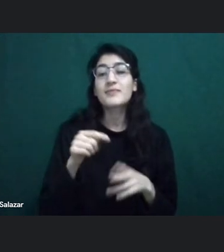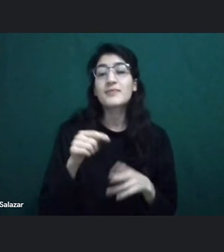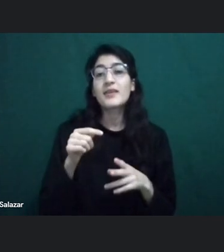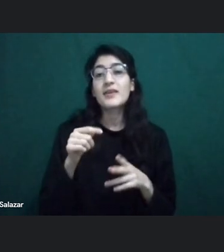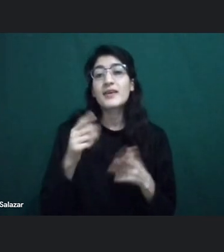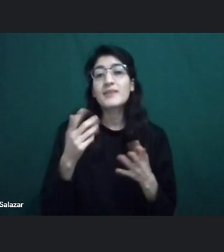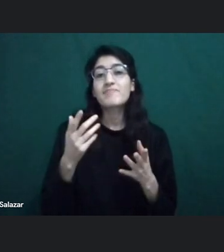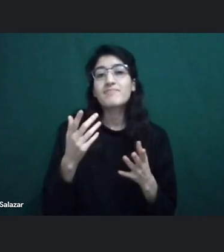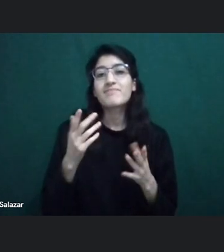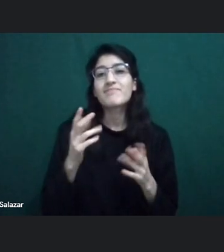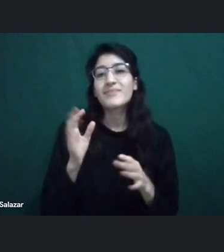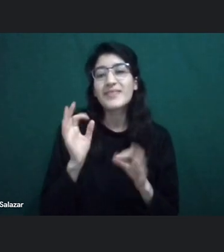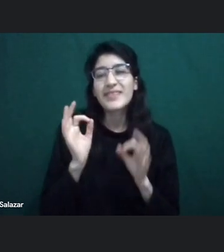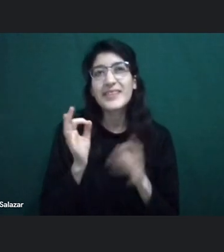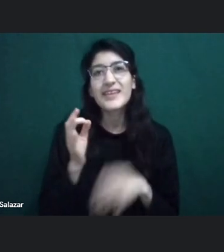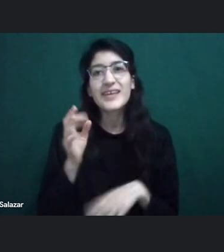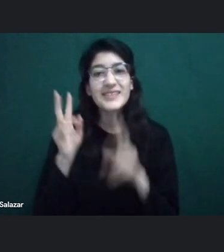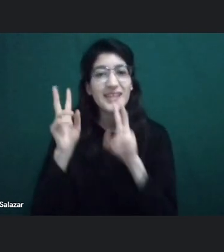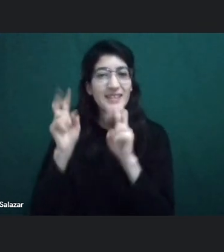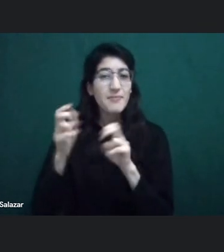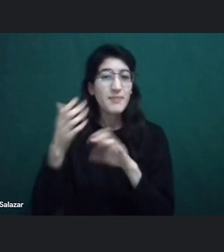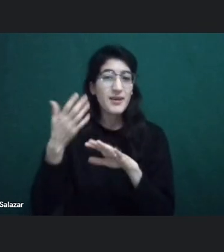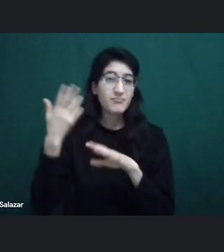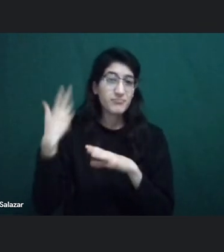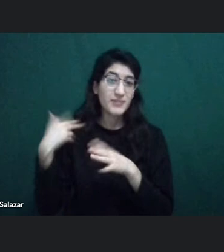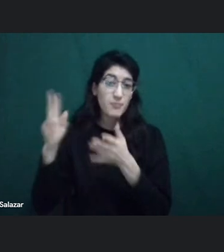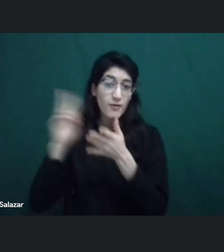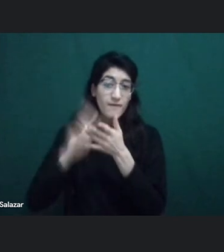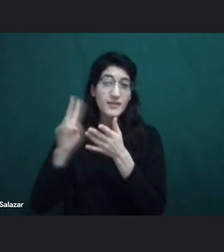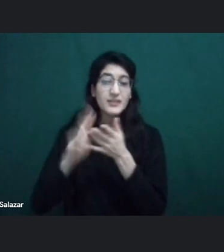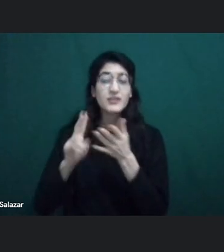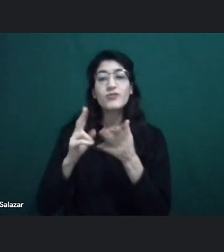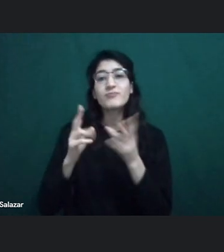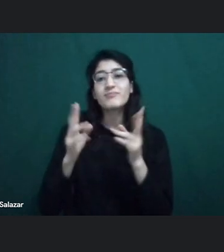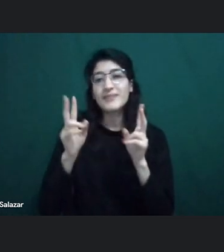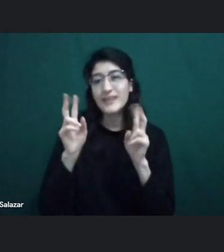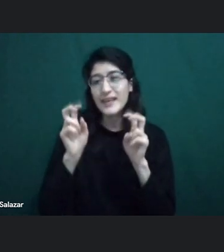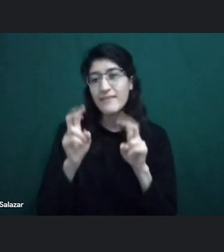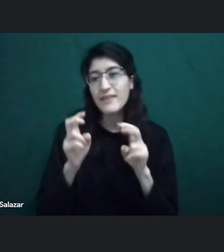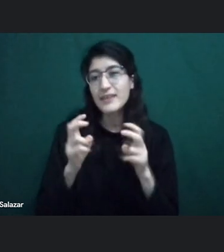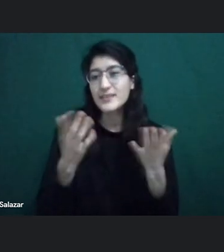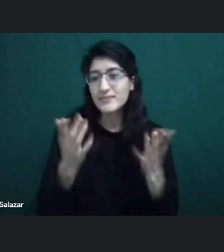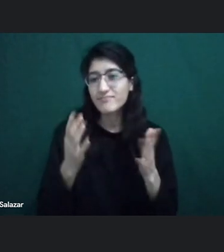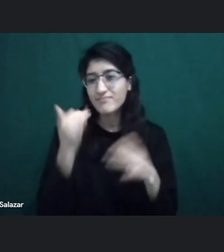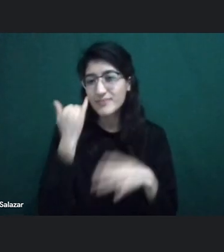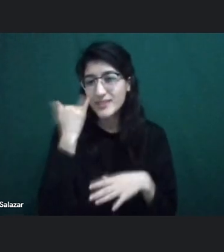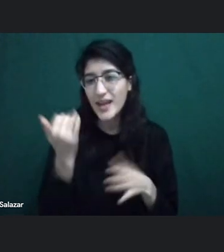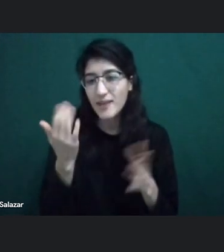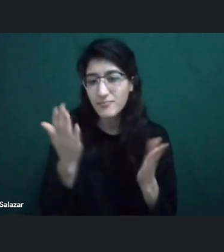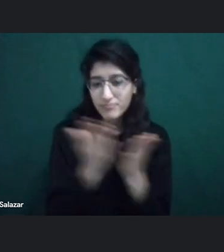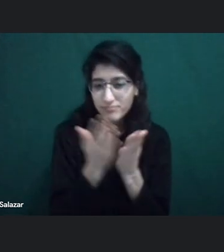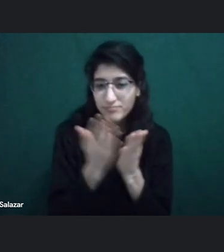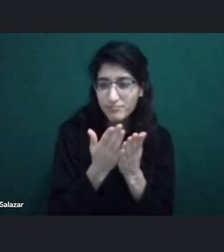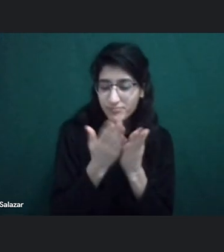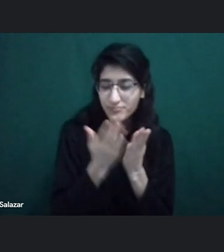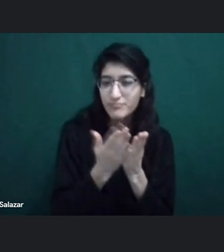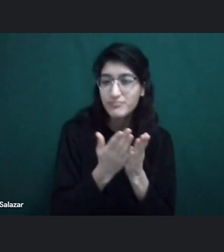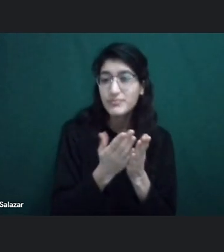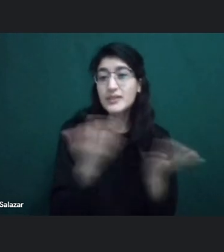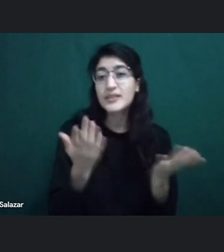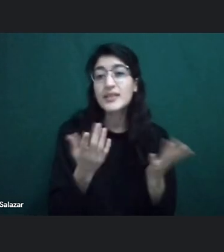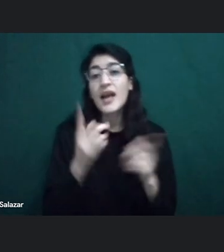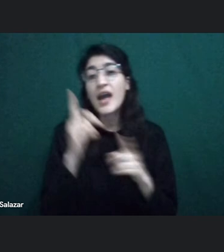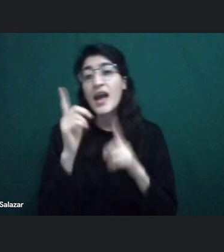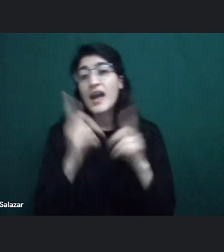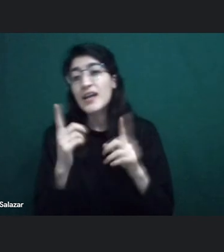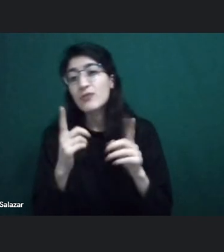seguir avanzando. Aquellas personas que no lo lograron pueden seguir participando, reforzarlo en las